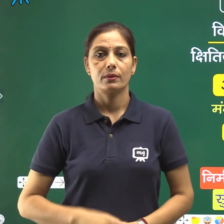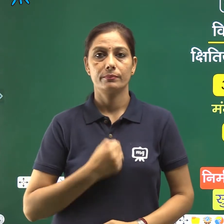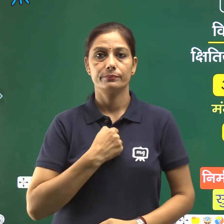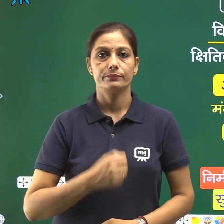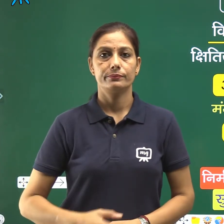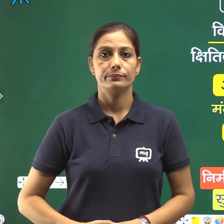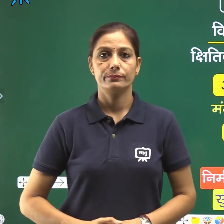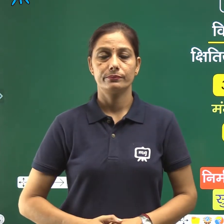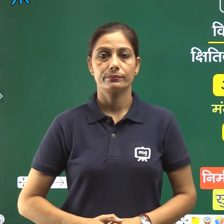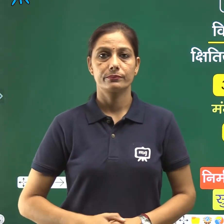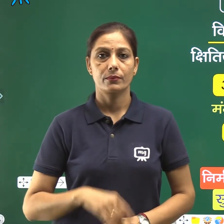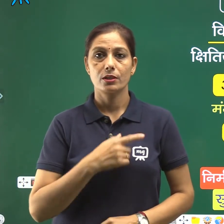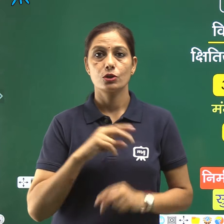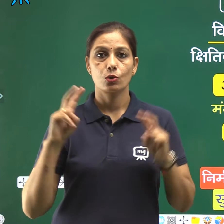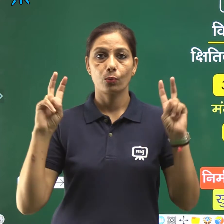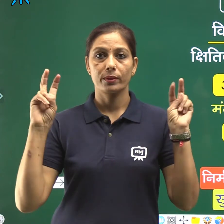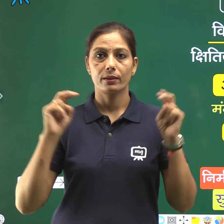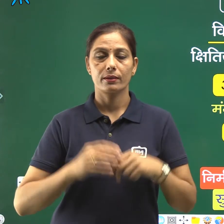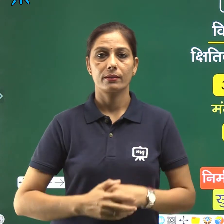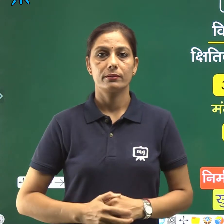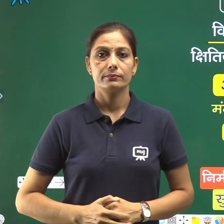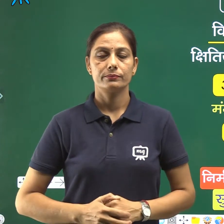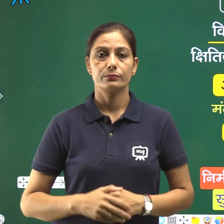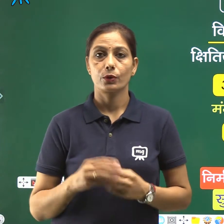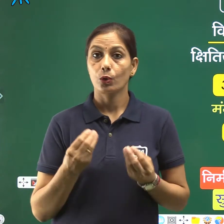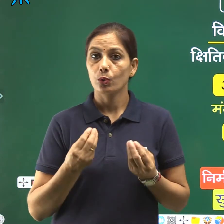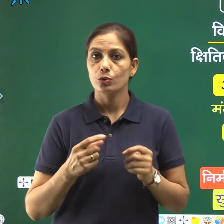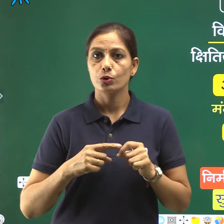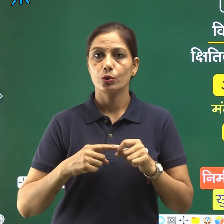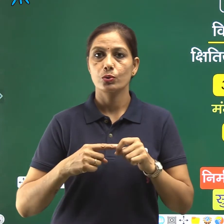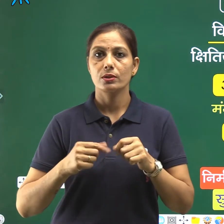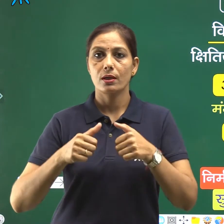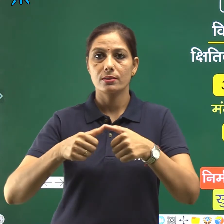हम इस अध्याय के कुछ प्रश्नोत्तर